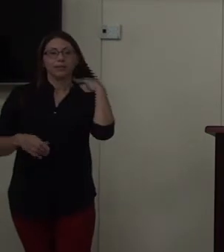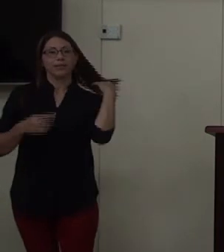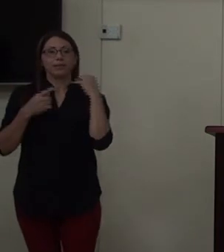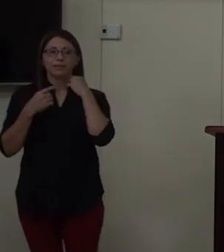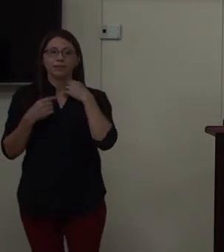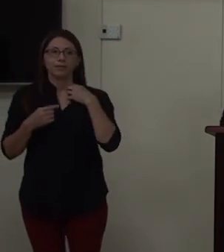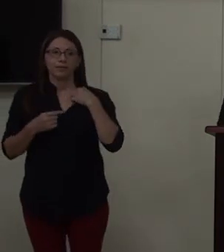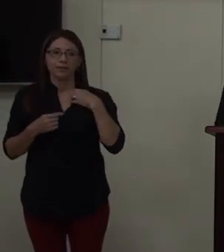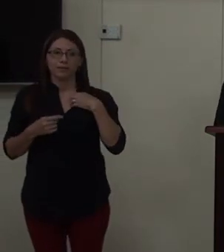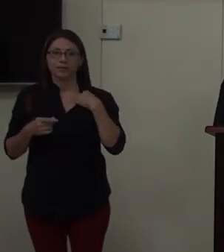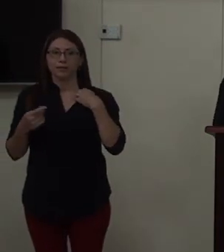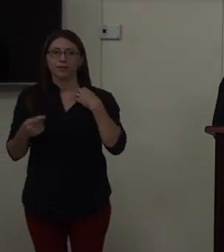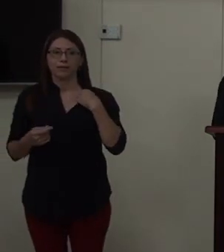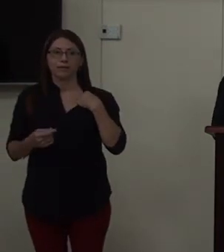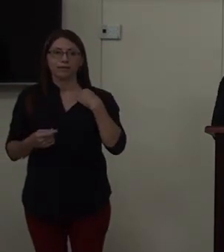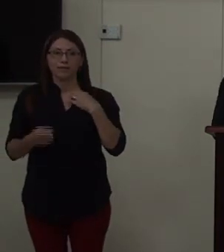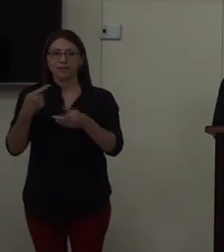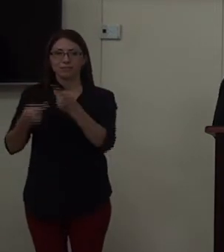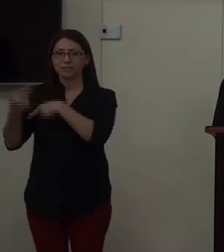Yeah, can you come back to the table?